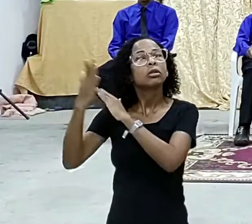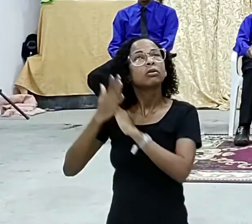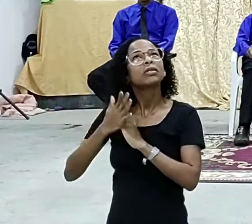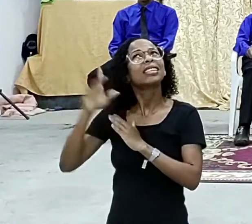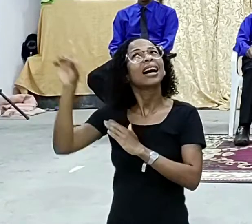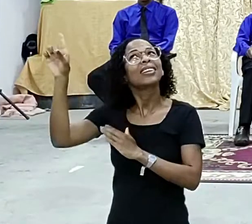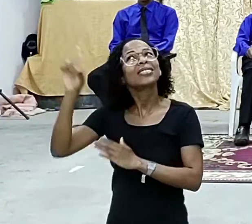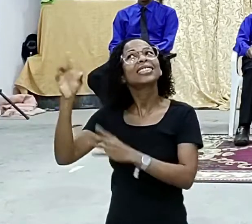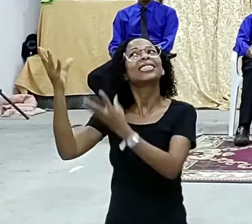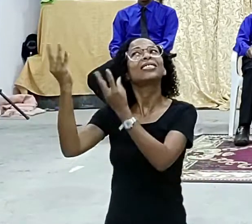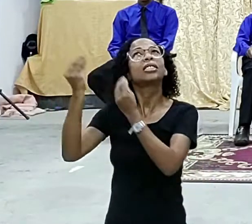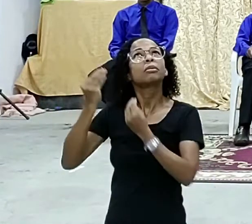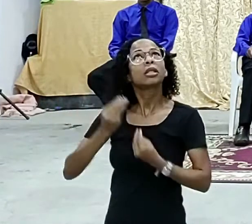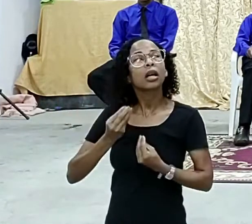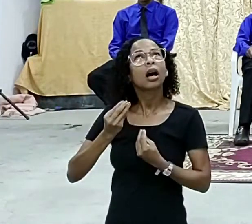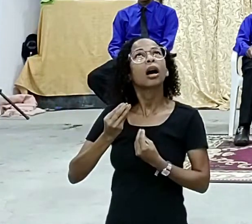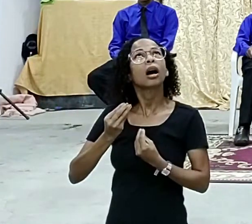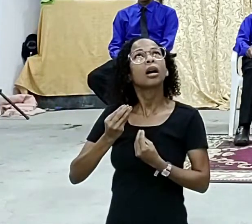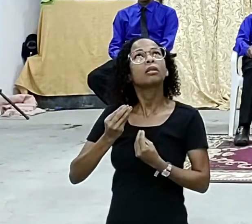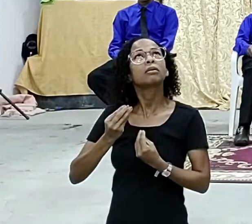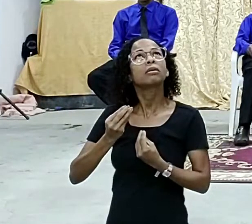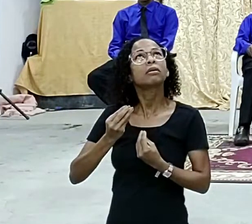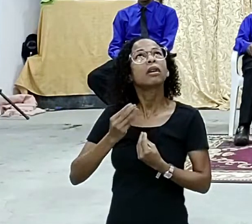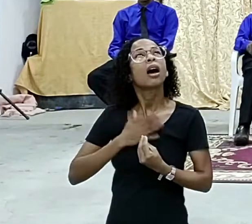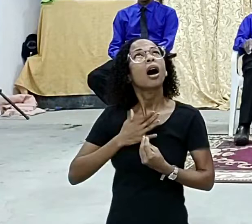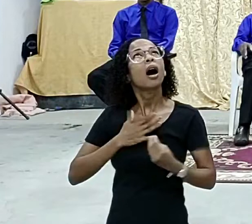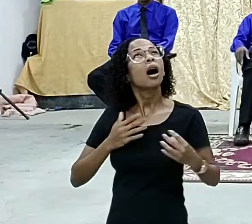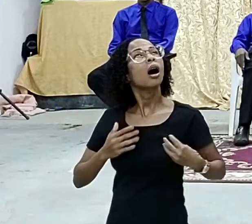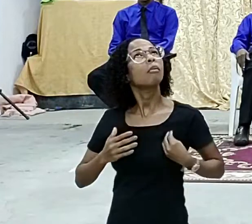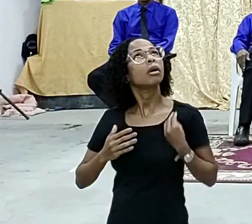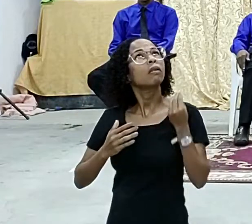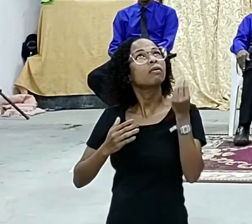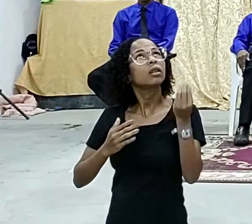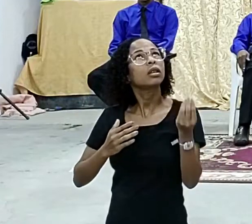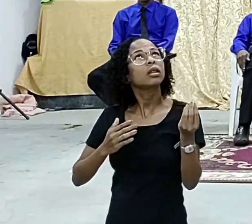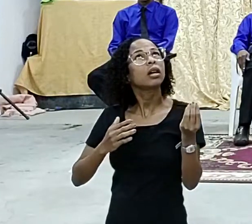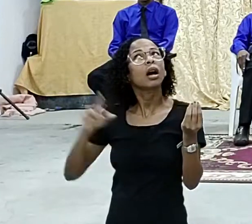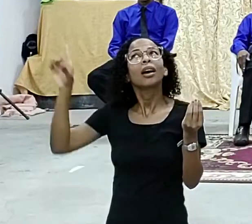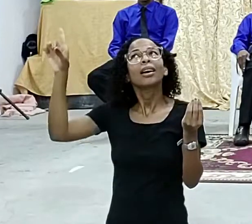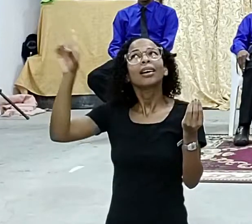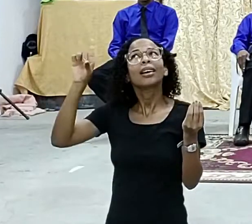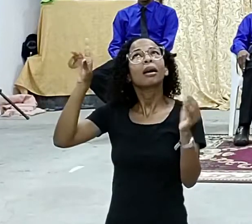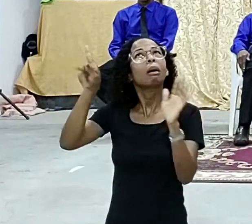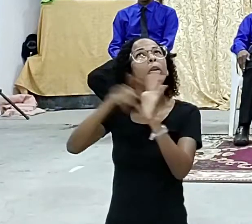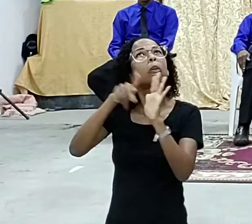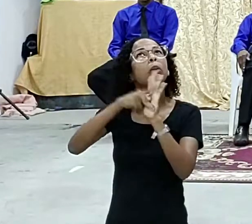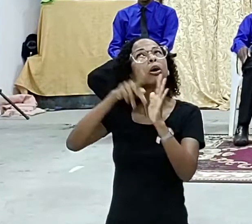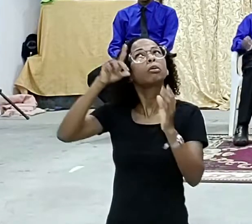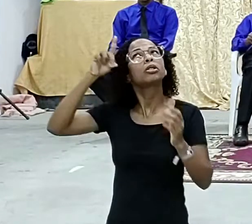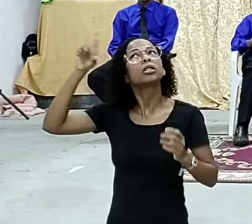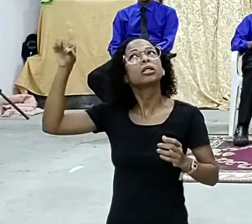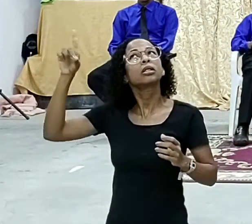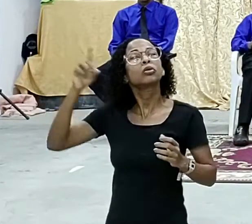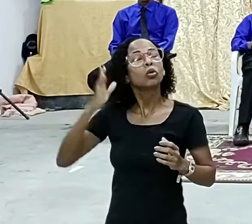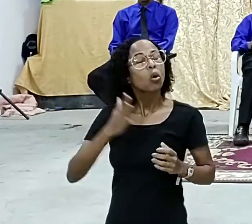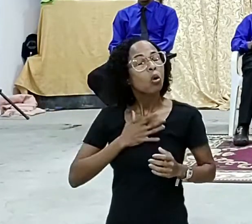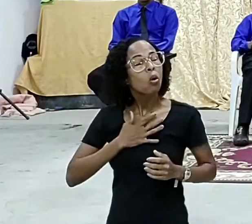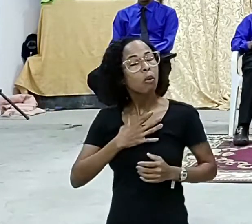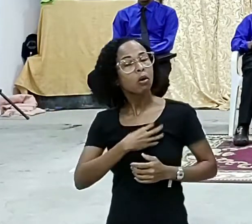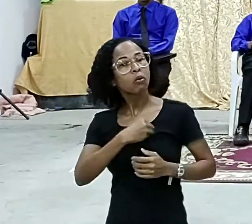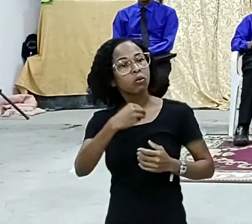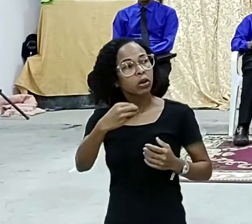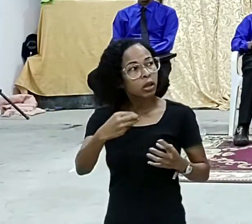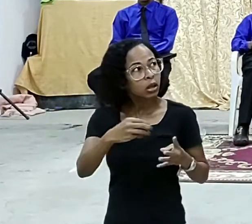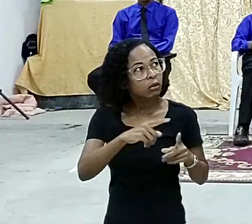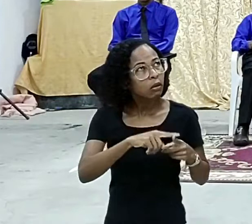deu, mas não é meu, eu estou tomando conta. Os meus filhos, a minha esposa, tenho que tratar